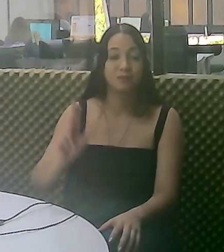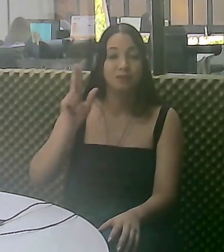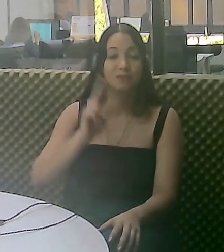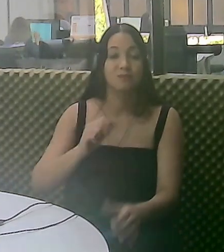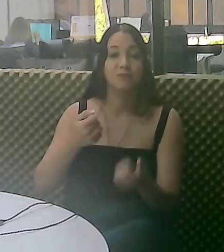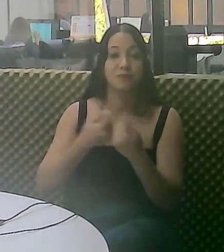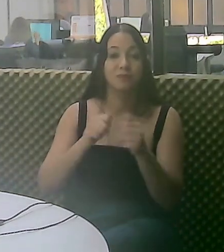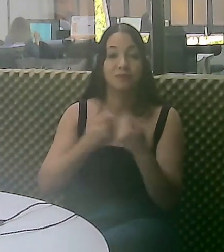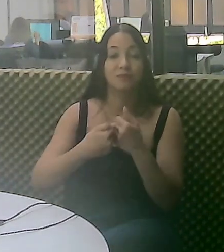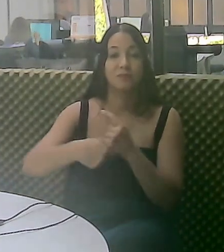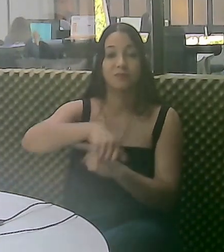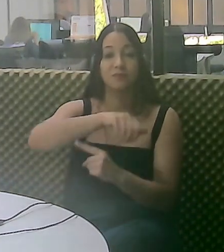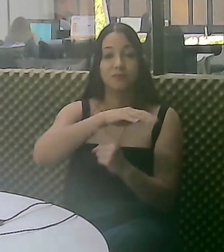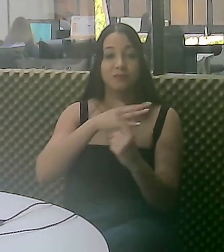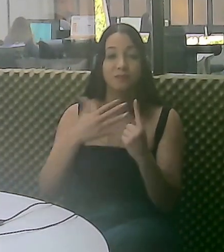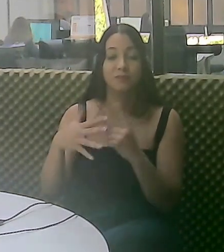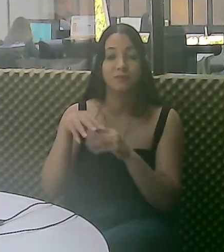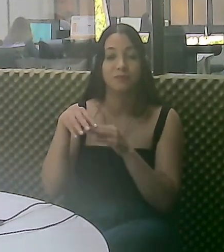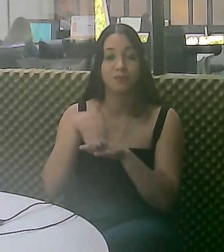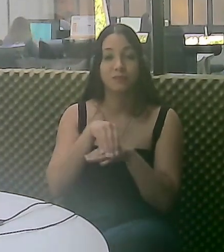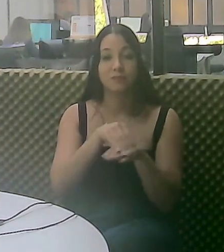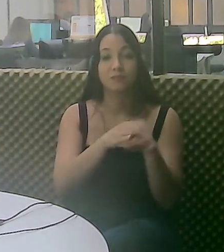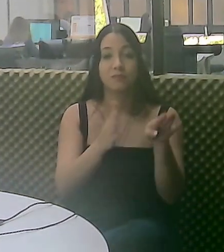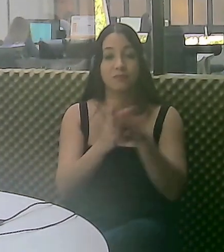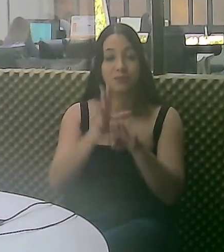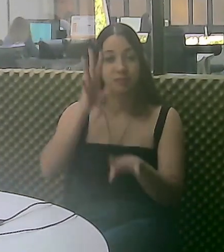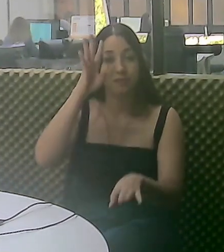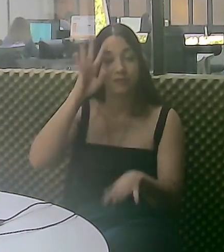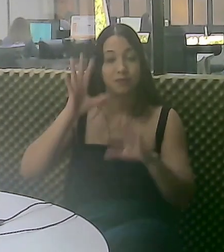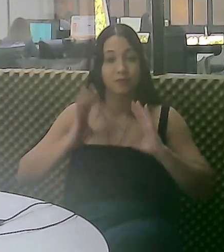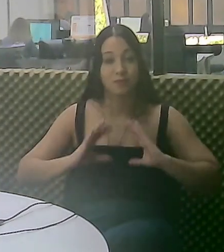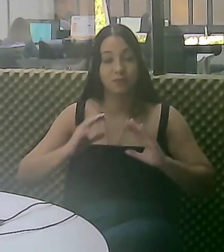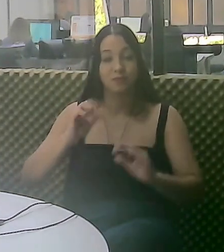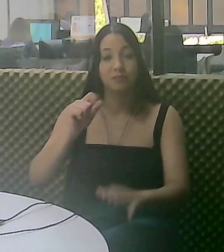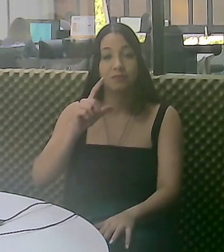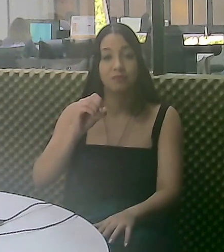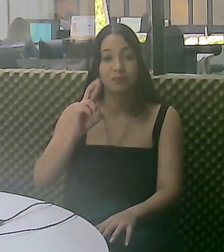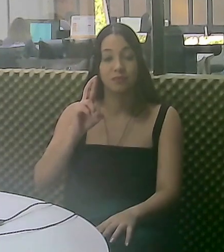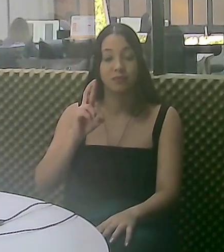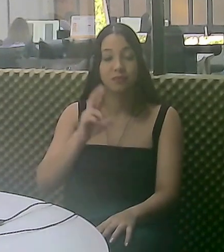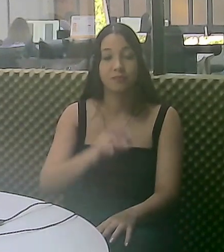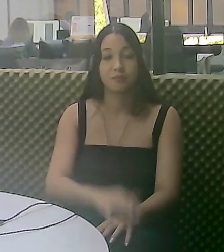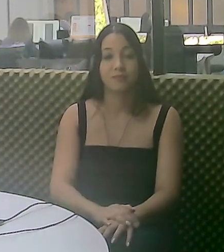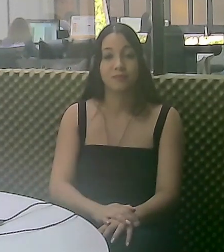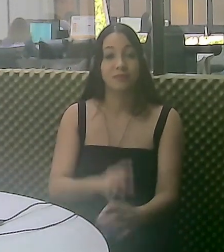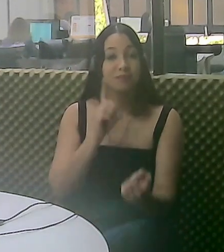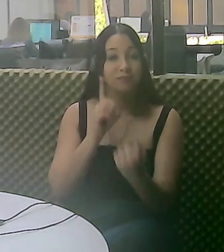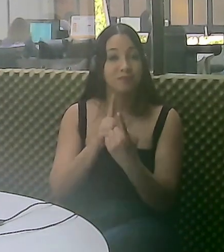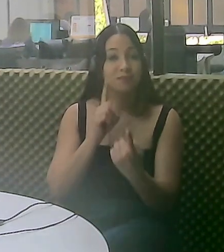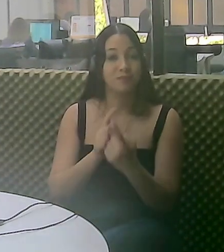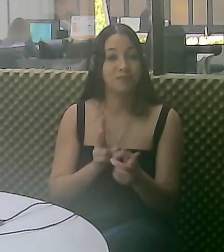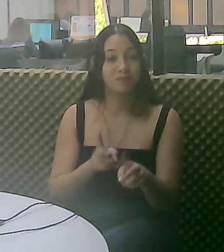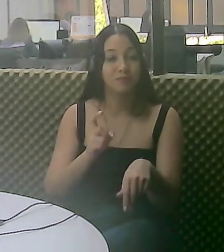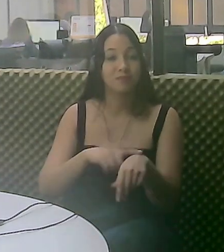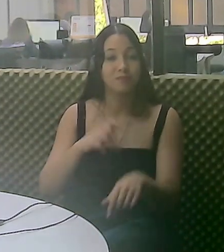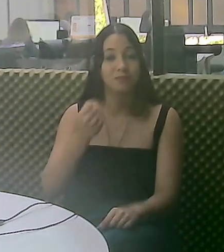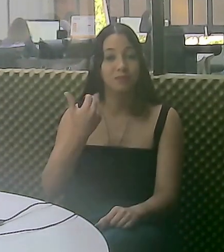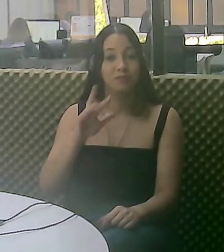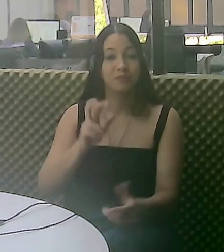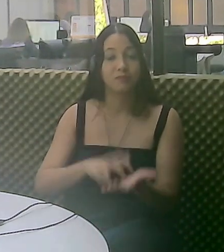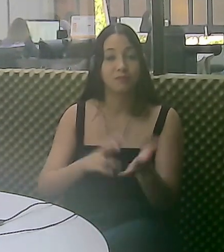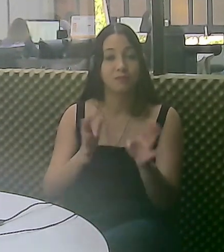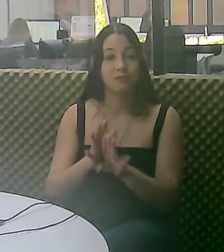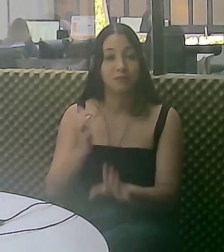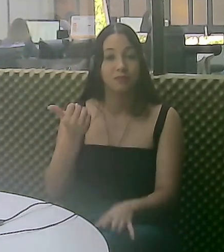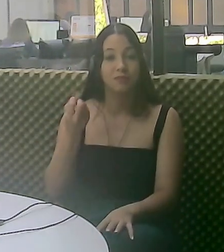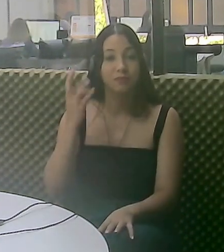meio do busão social. O veículo ficará até quarta na Praça Alaor Rodrigues da Cunha, com atendimento sempre das 8h30 da manhã às